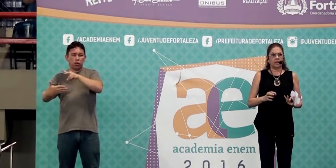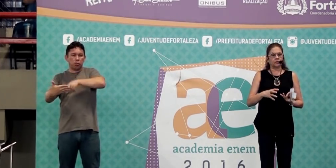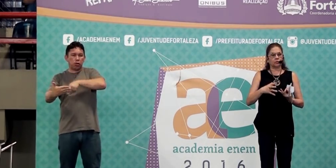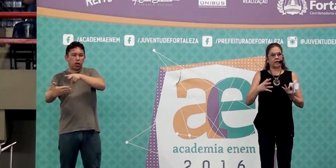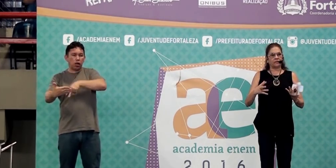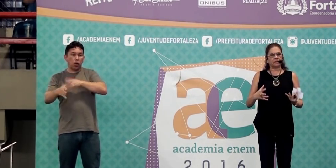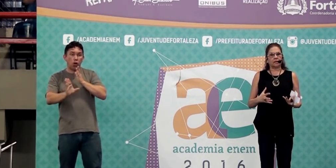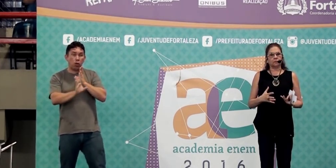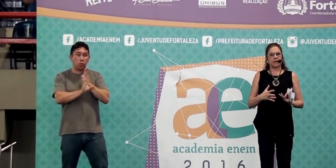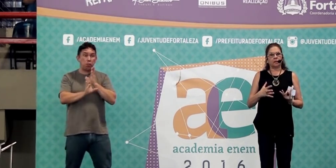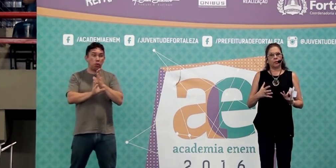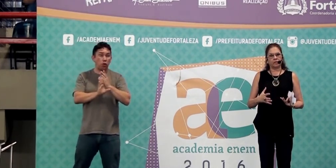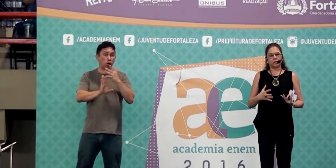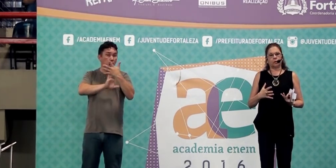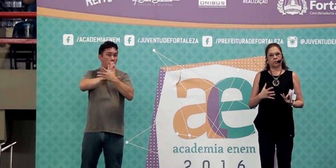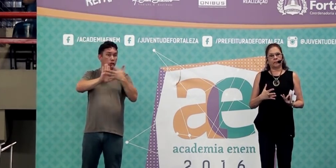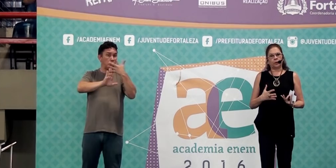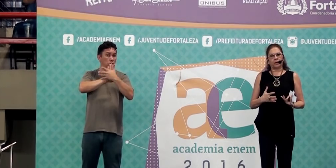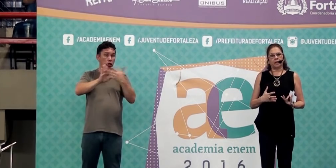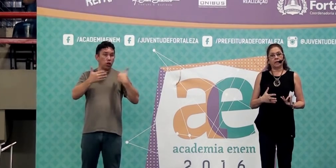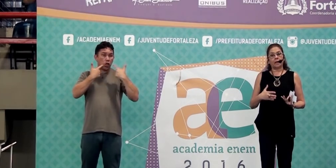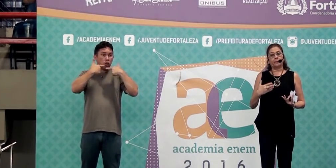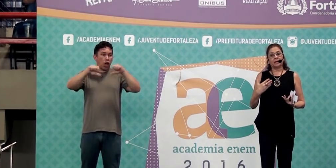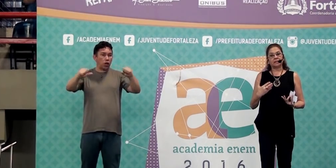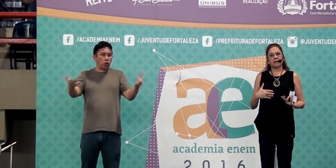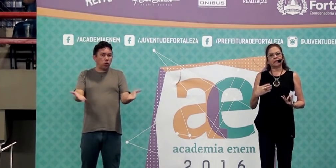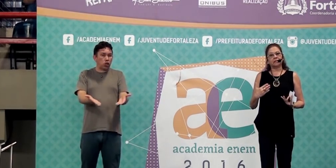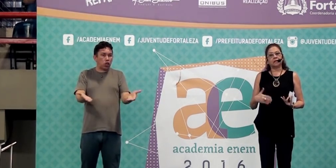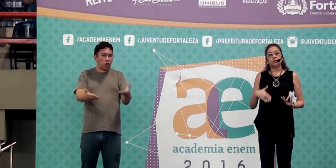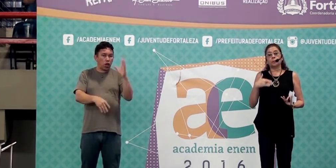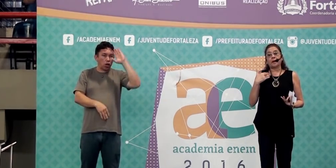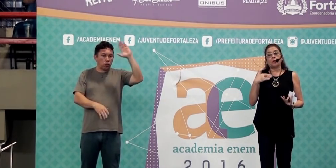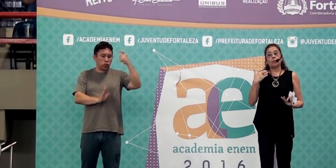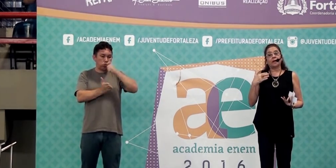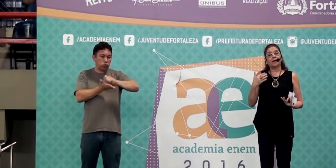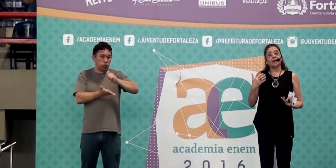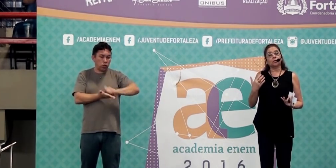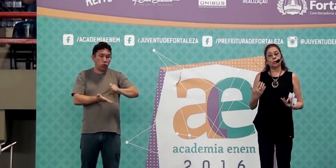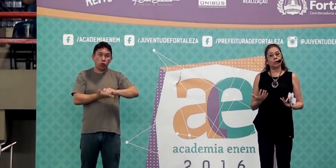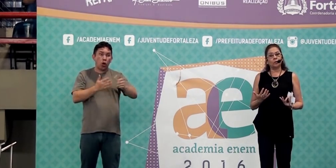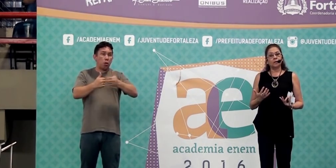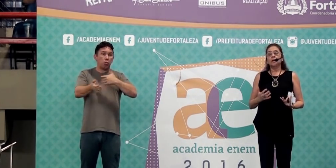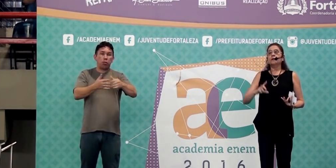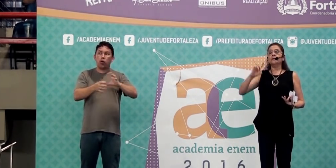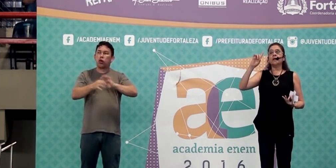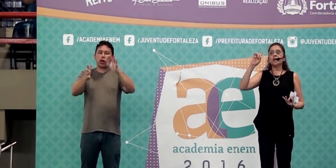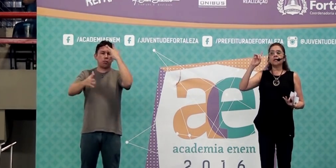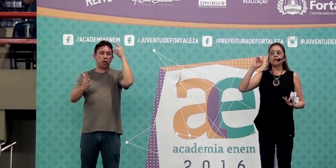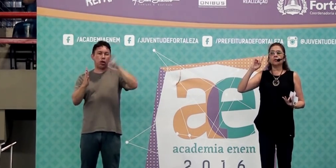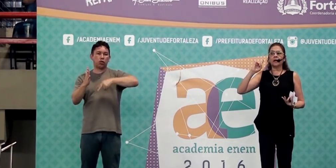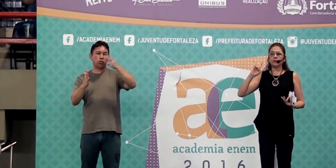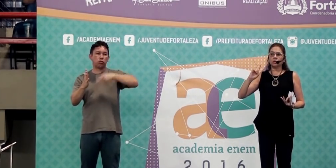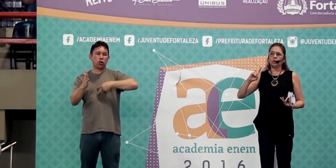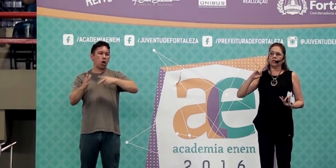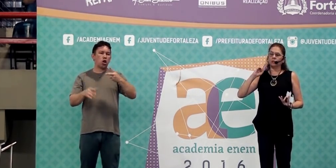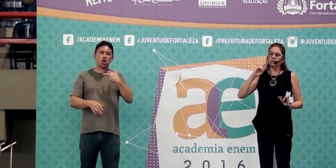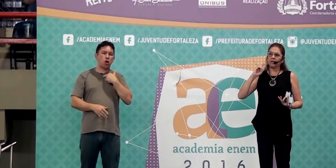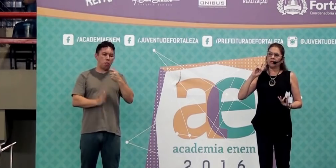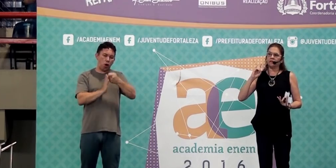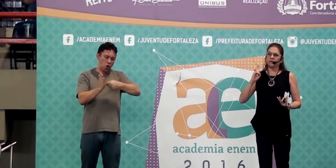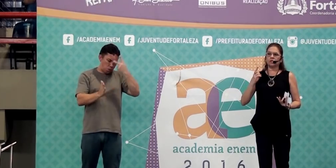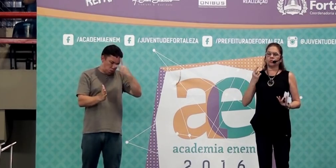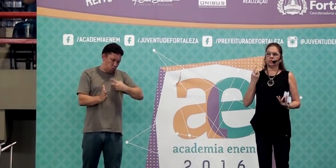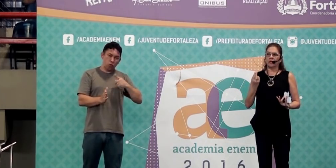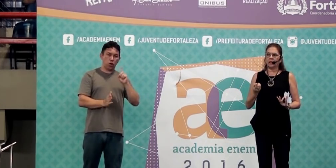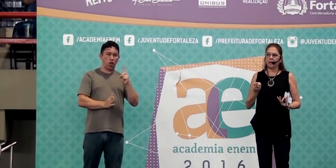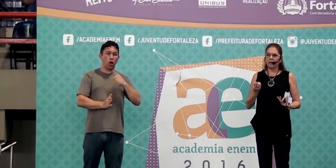hoje, dentro da visão da linguística contemporânea, é para ser escrito para qualquer leitor. Nem que o leitor não